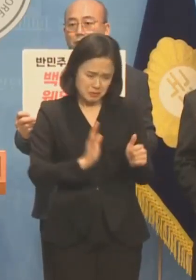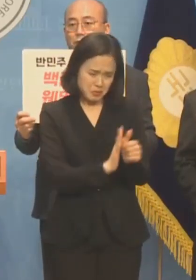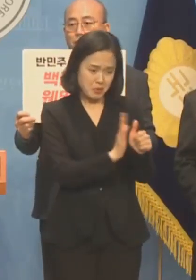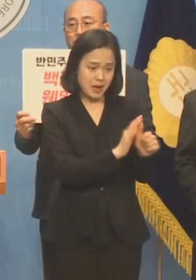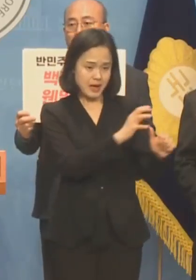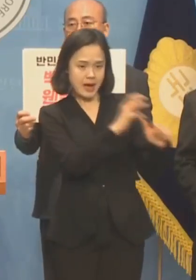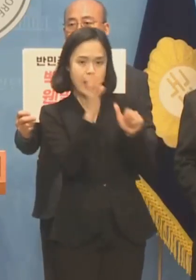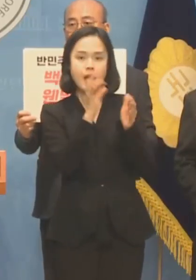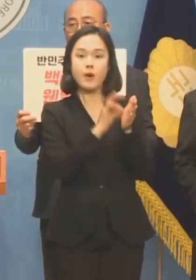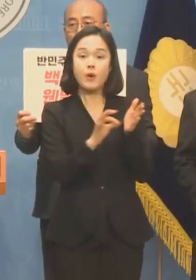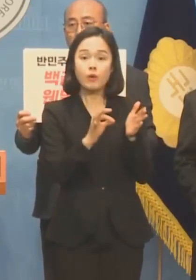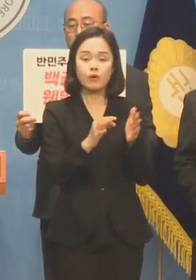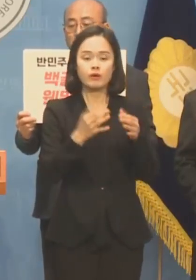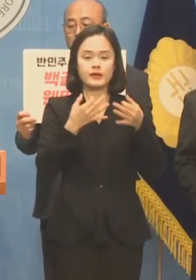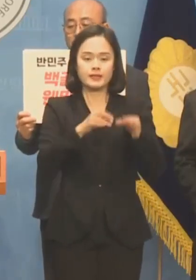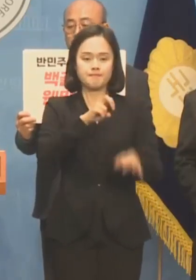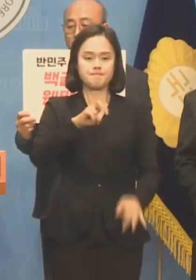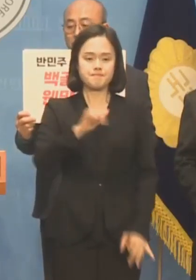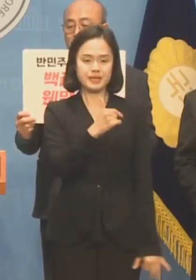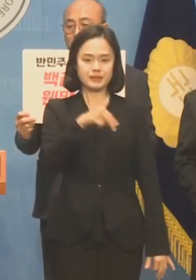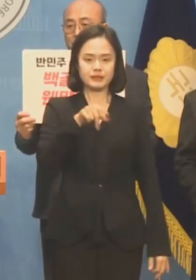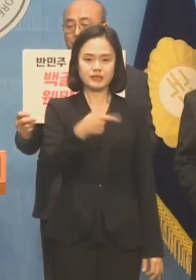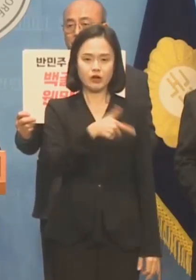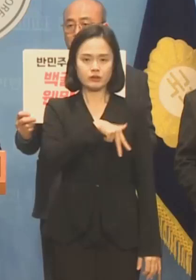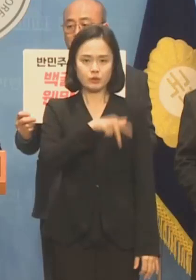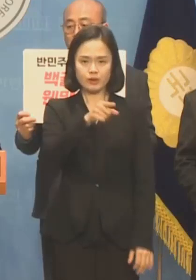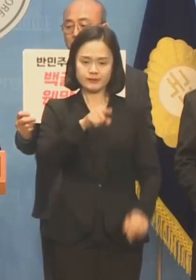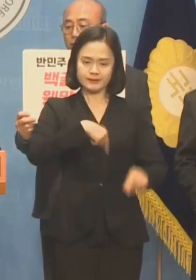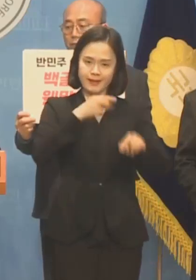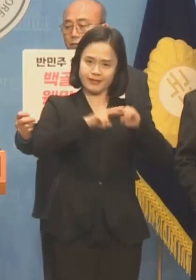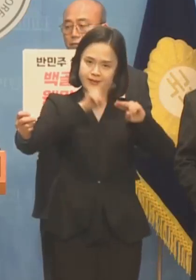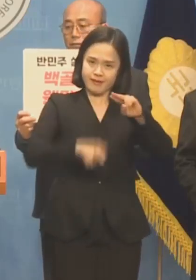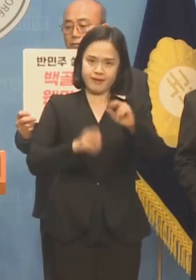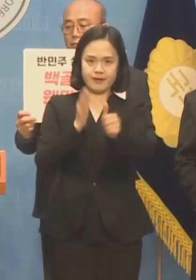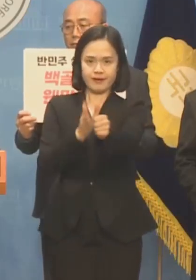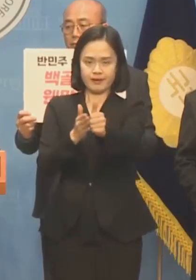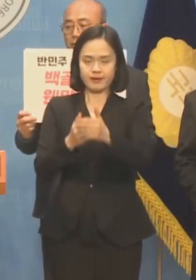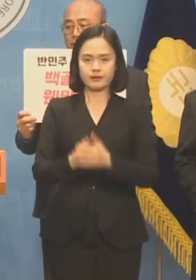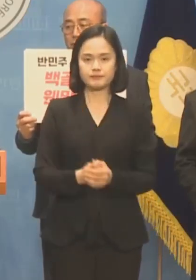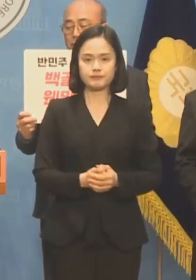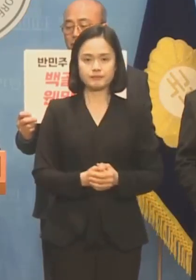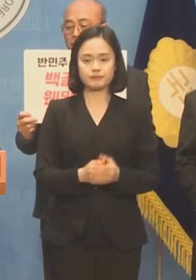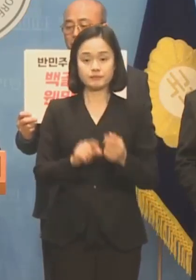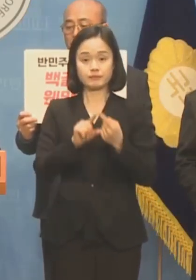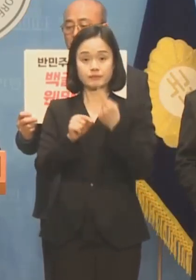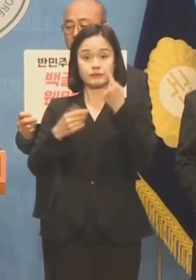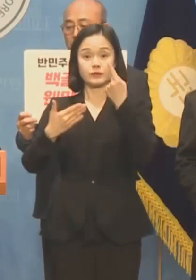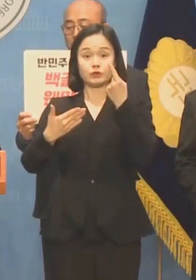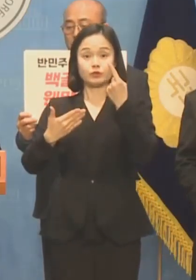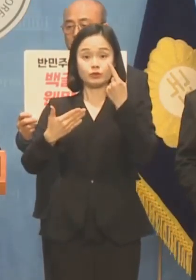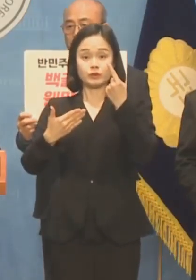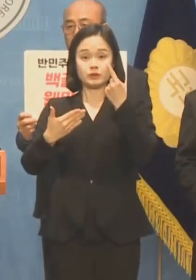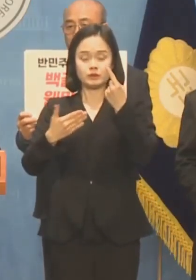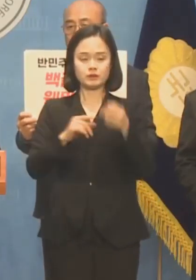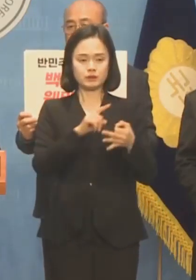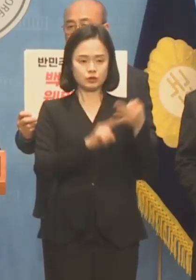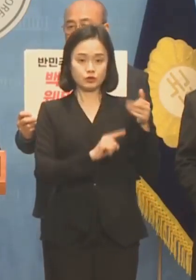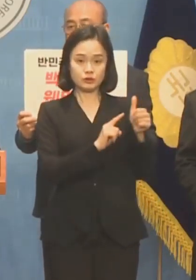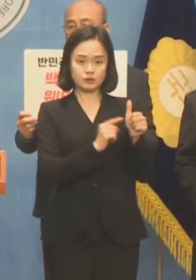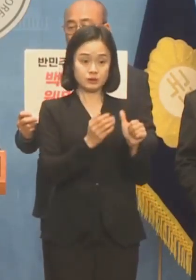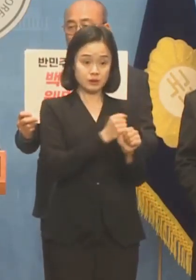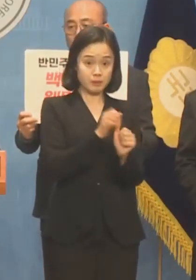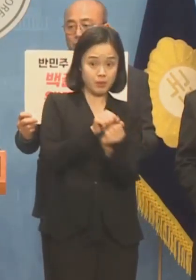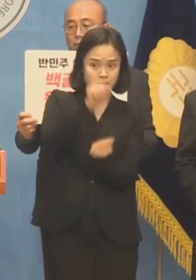국민의힘 의원은 사퇴하라. 9일 윤석열의 체포영장 집행을 막겠다는